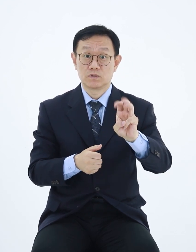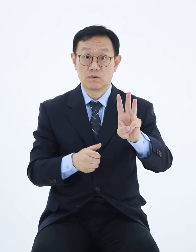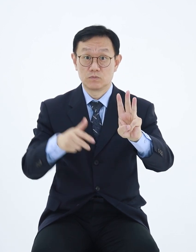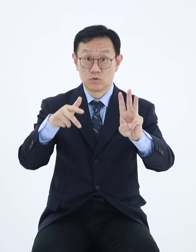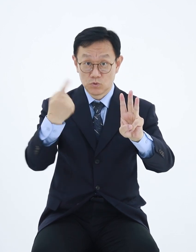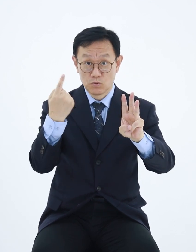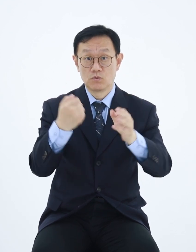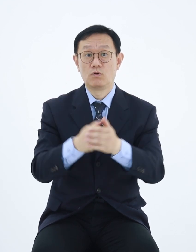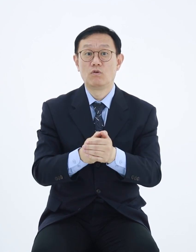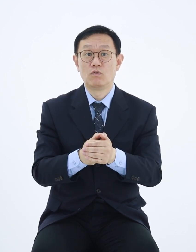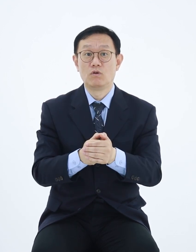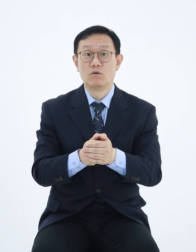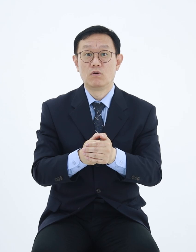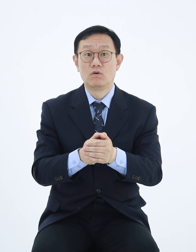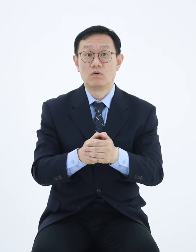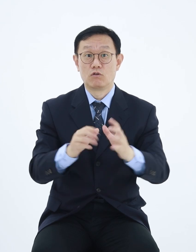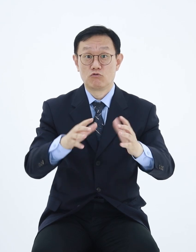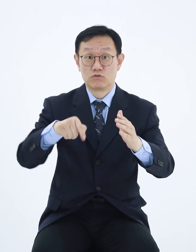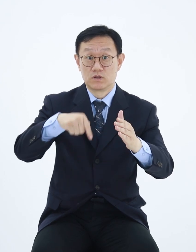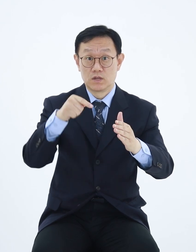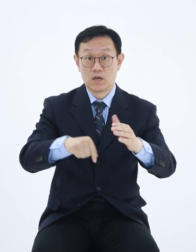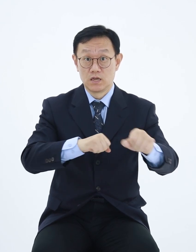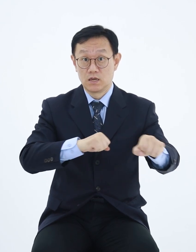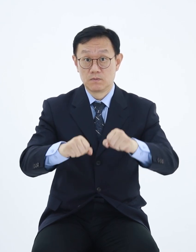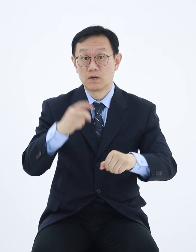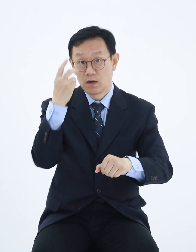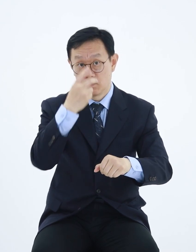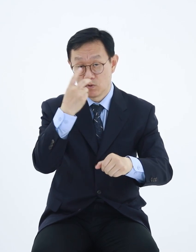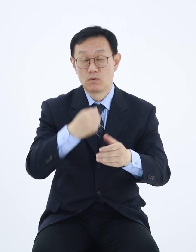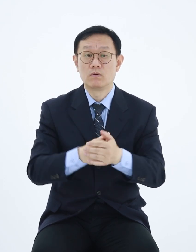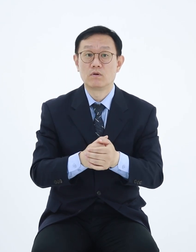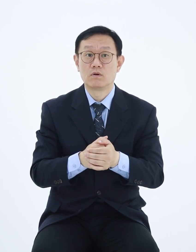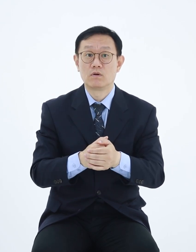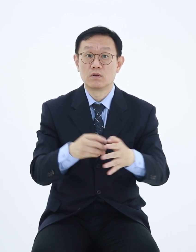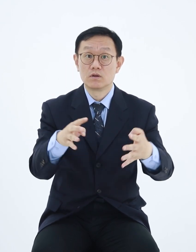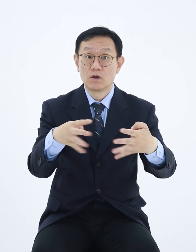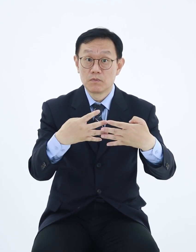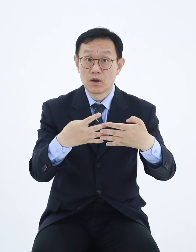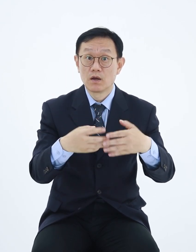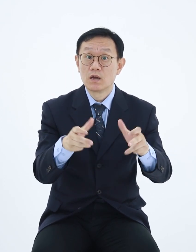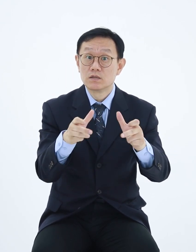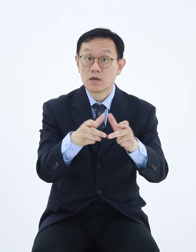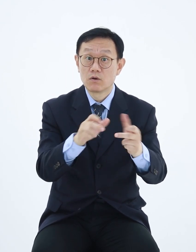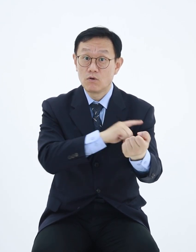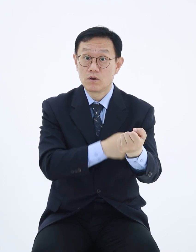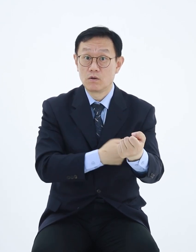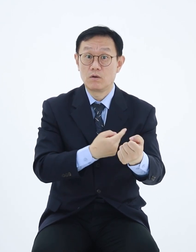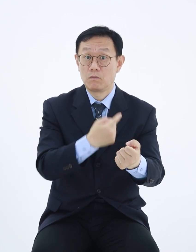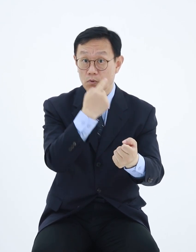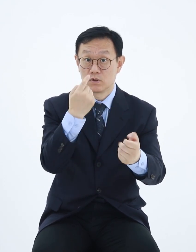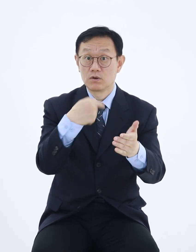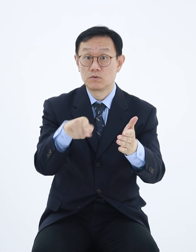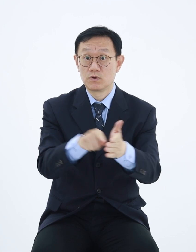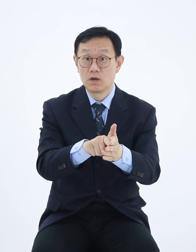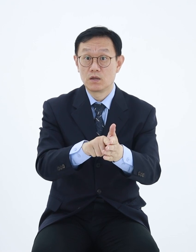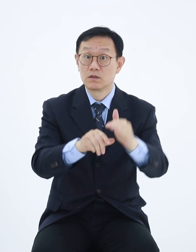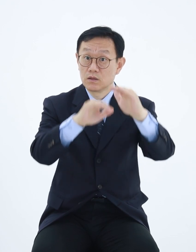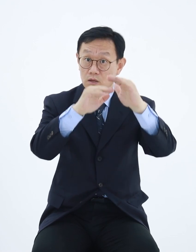제33조 국내적 이행 및 감독. 협약이 장애인 권리 보장을 위한 핵심 내용을 담고 있다고 해도